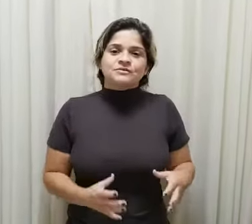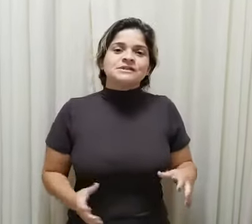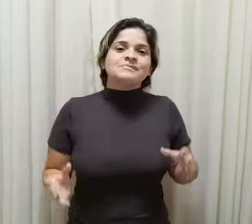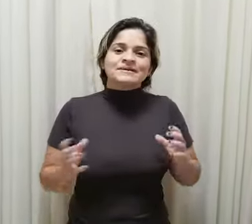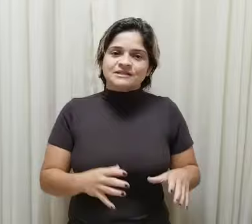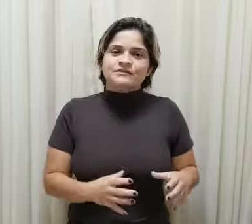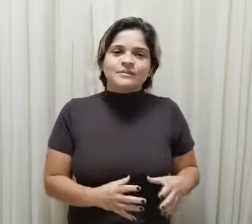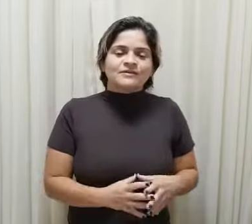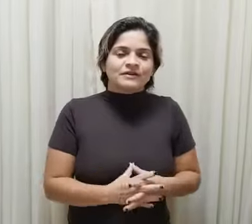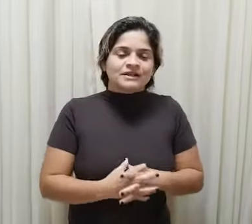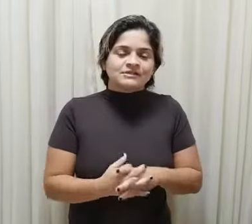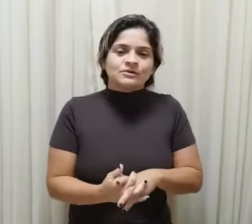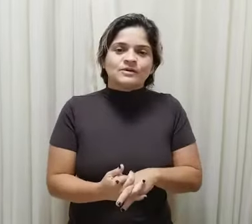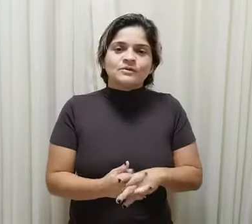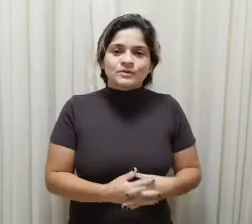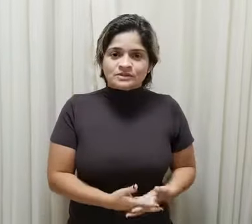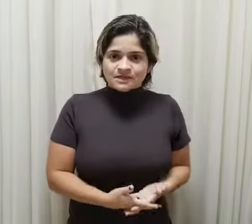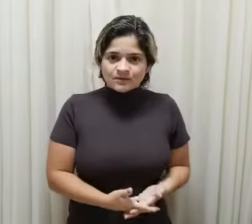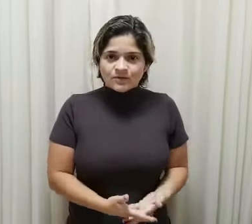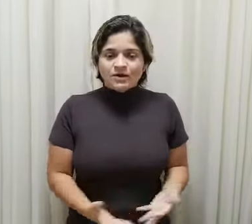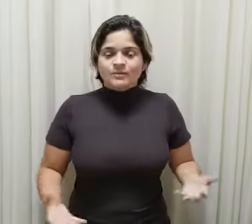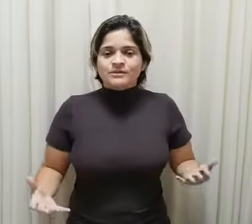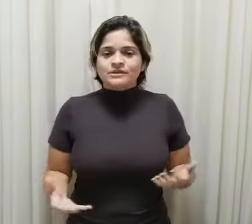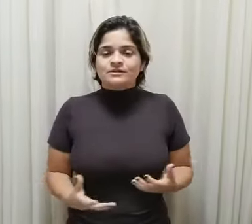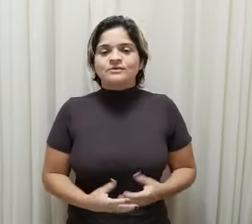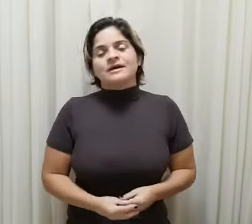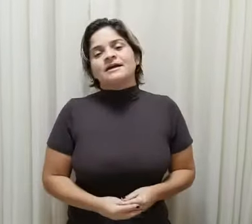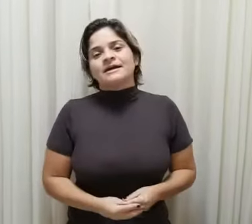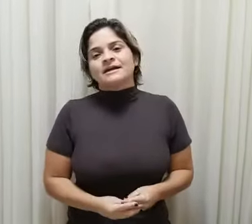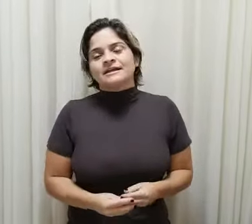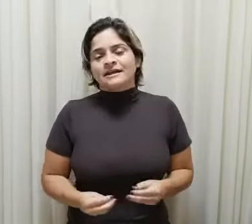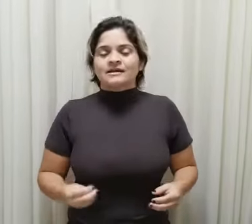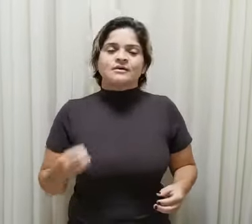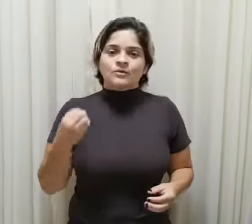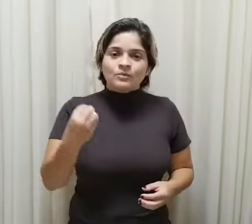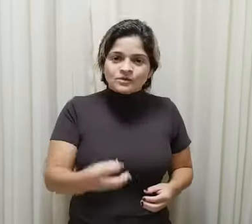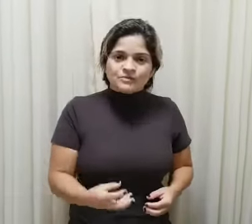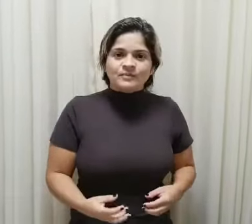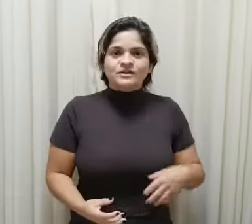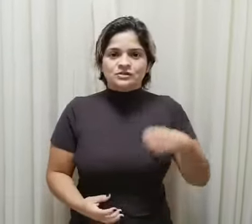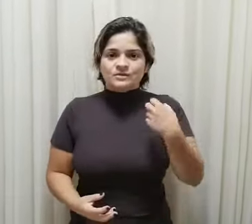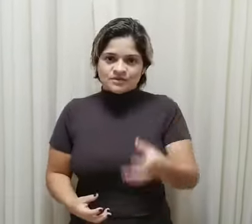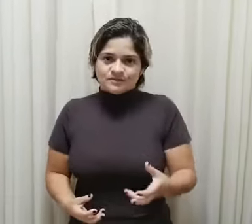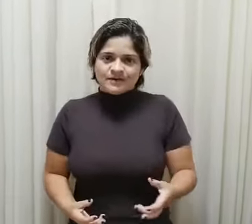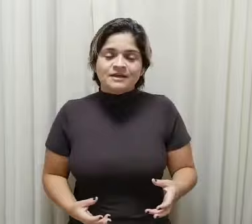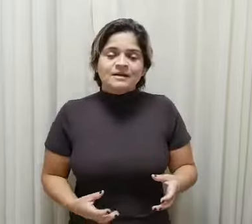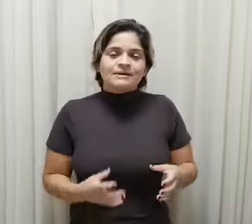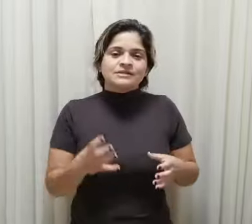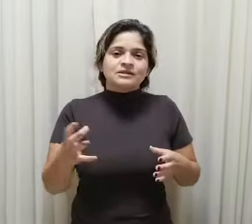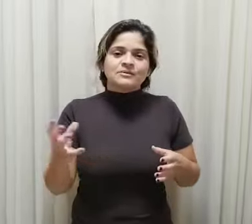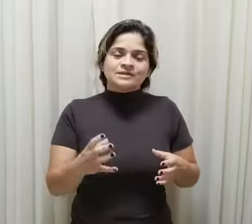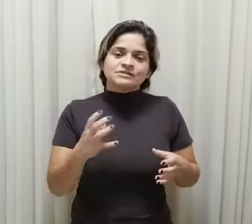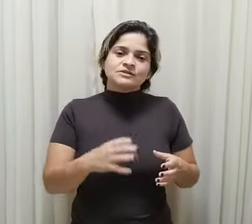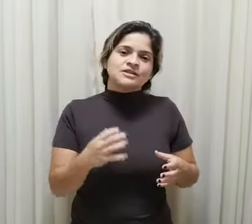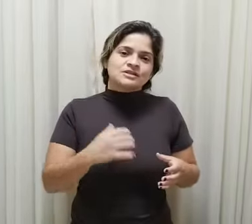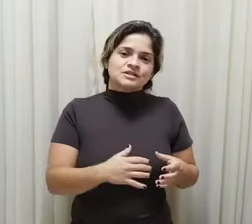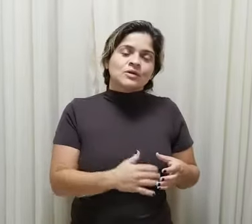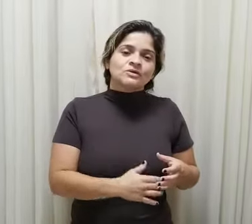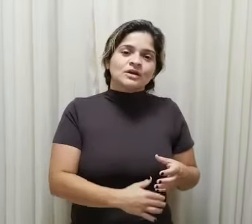em específico, é para falar sobre o Prosecco. O Prosecco, ele é como espumante, como a champanhe, mas é a denominação de origem